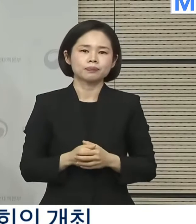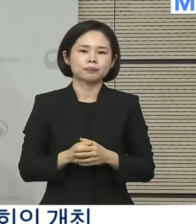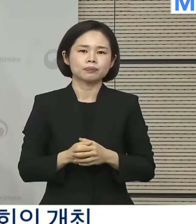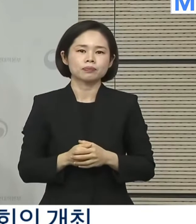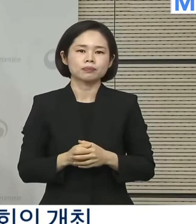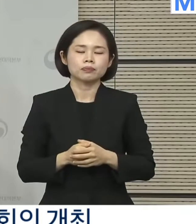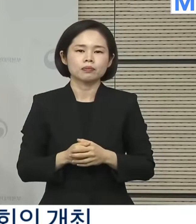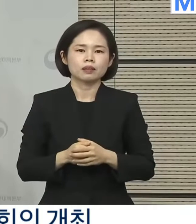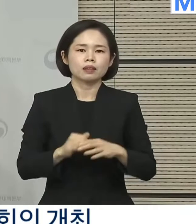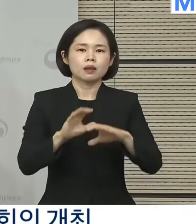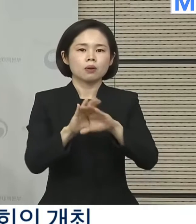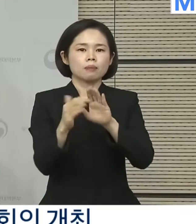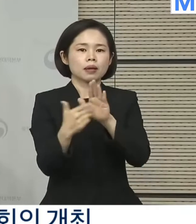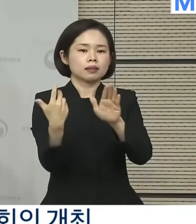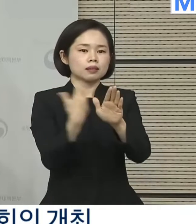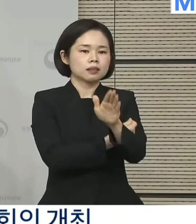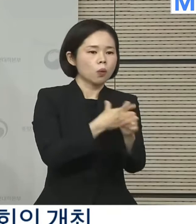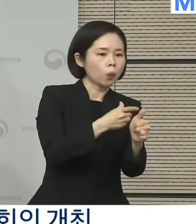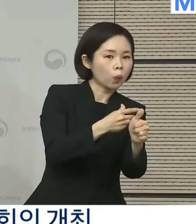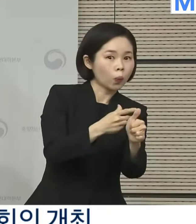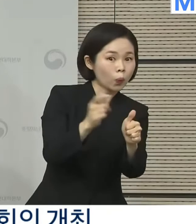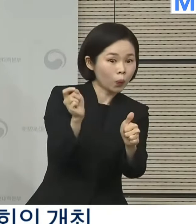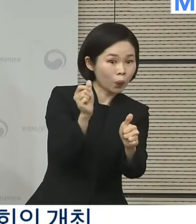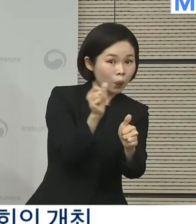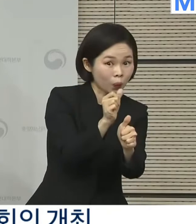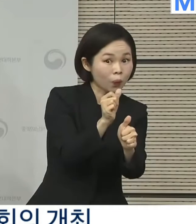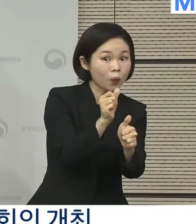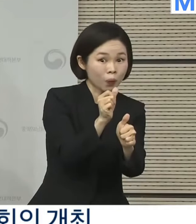높은 예방접종률을 기반으로